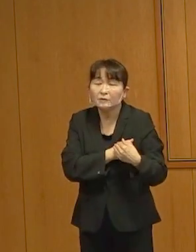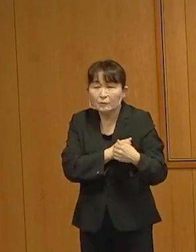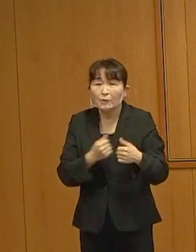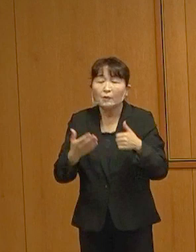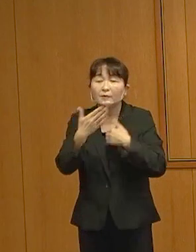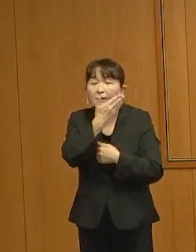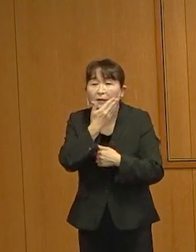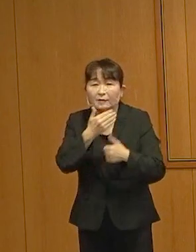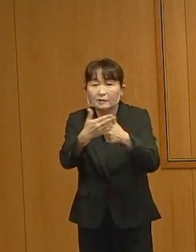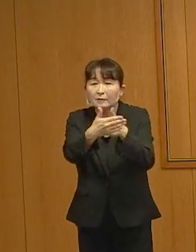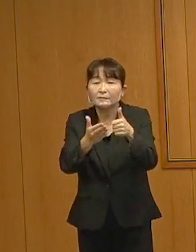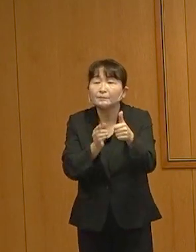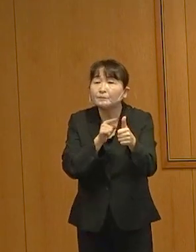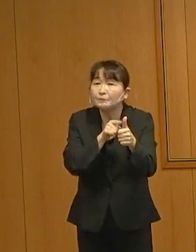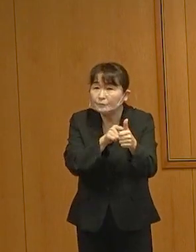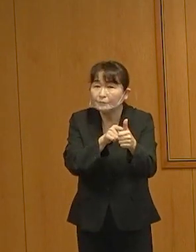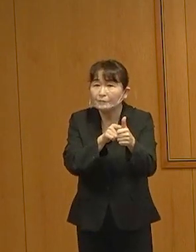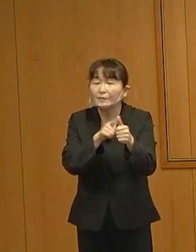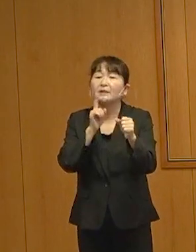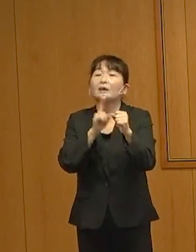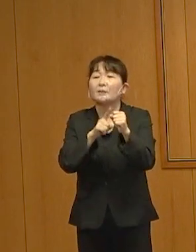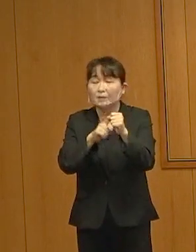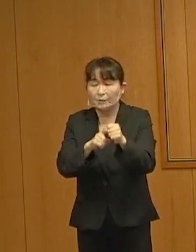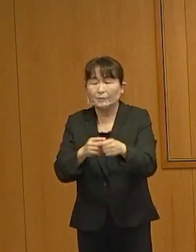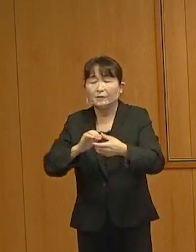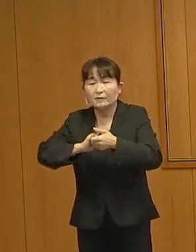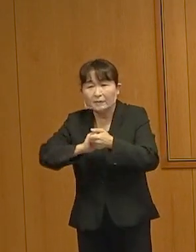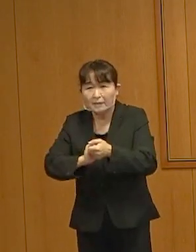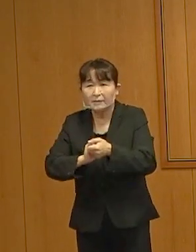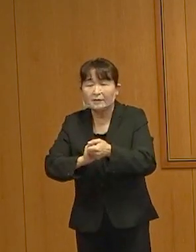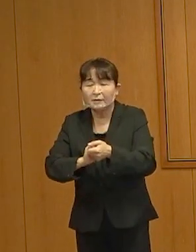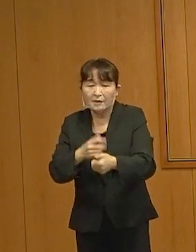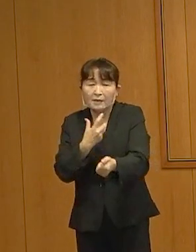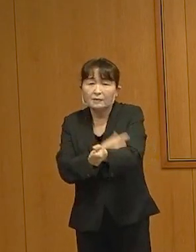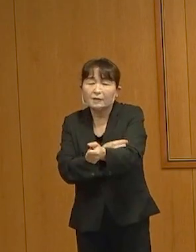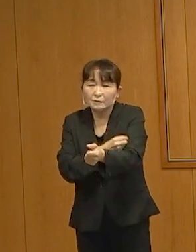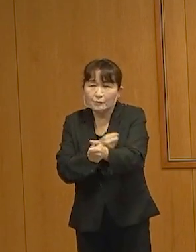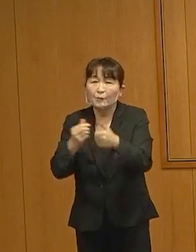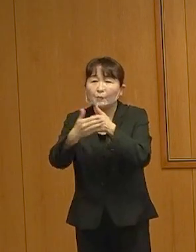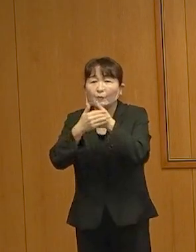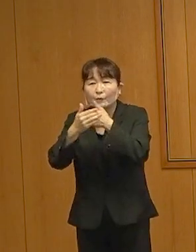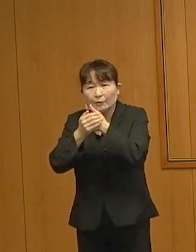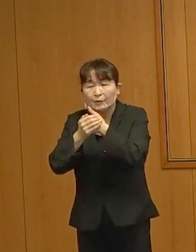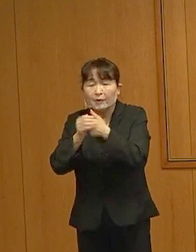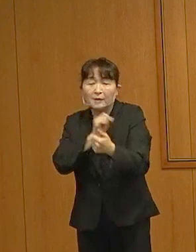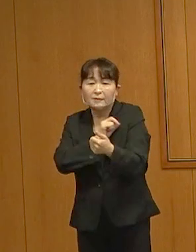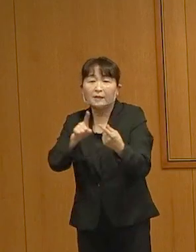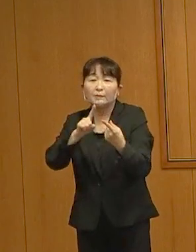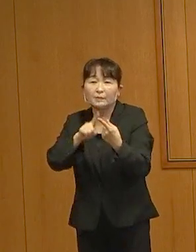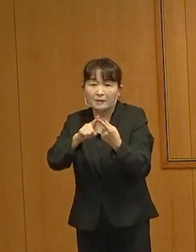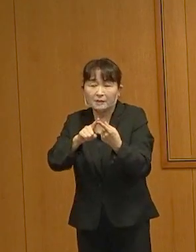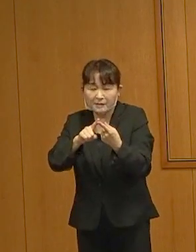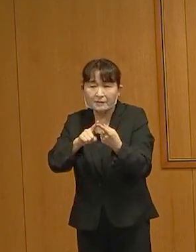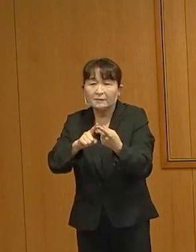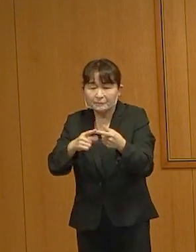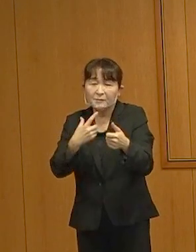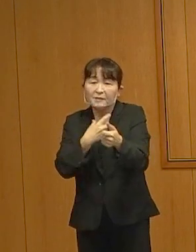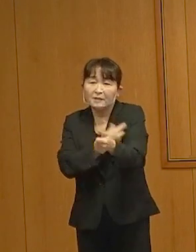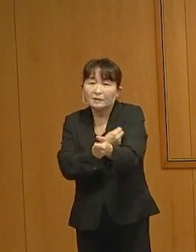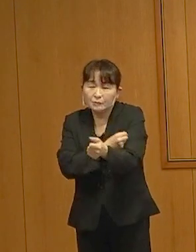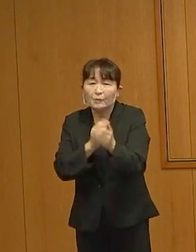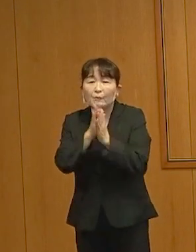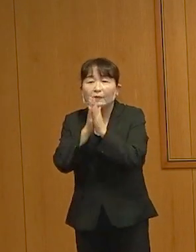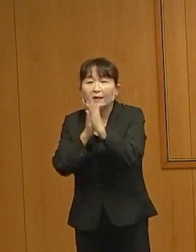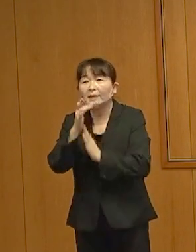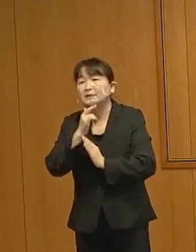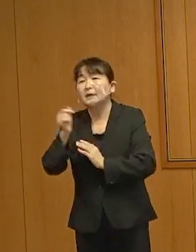の守るために、ぜひとも接種をご検討いただき、積極的に展開をしていただきたいというふうに